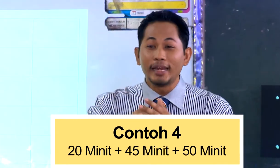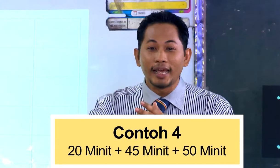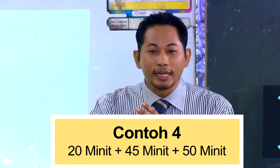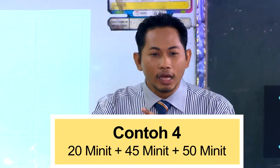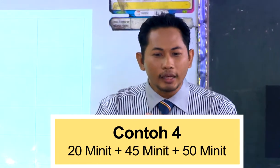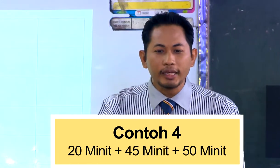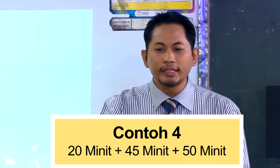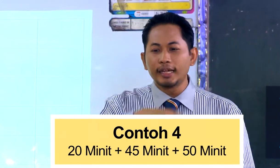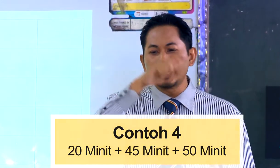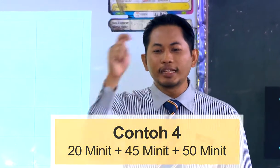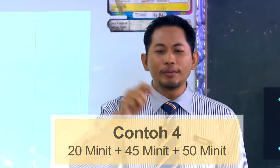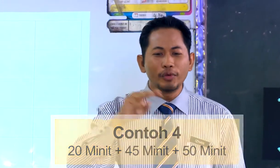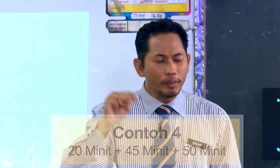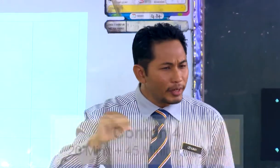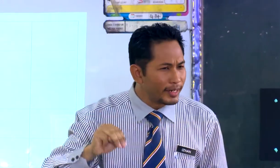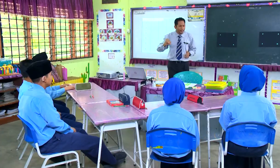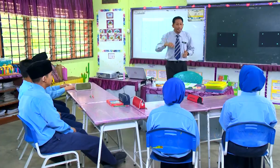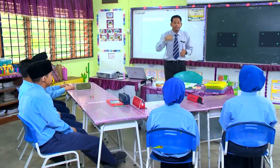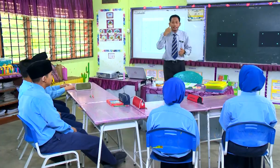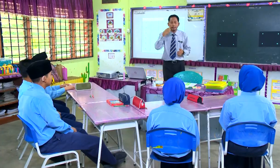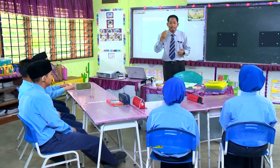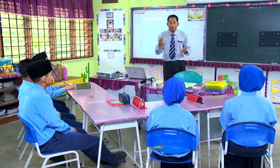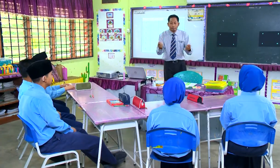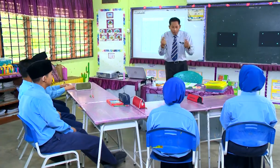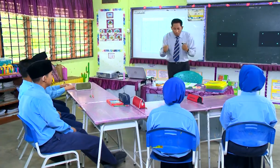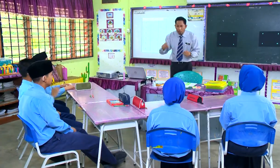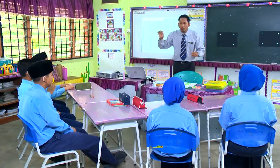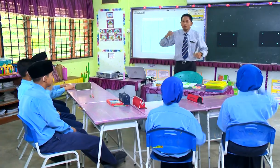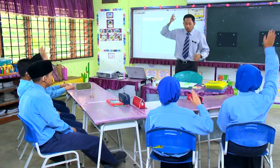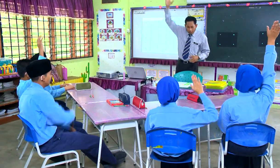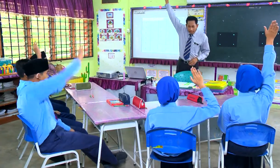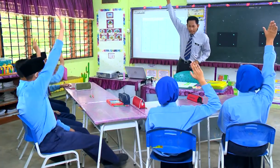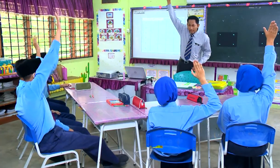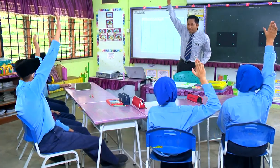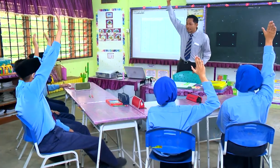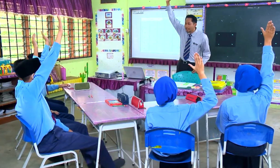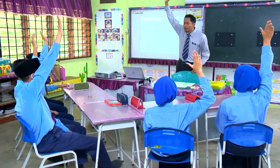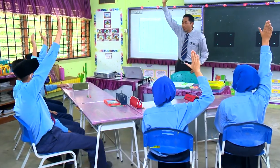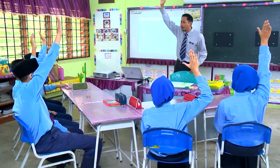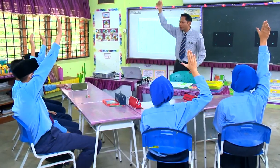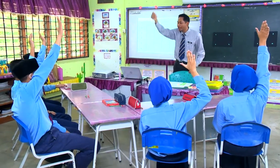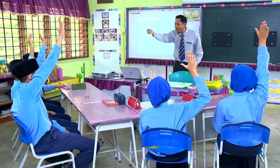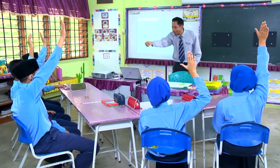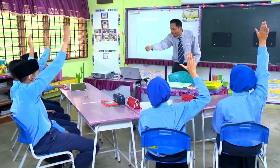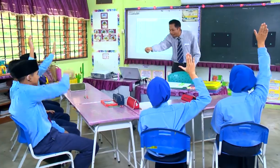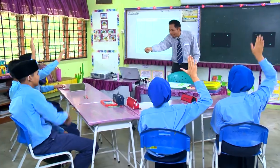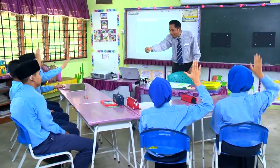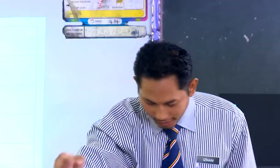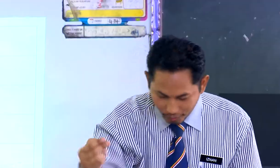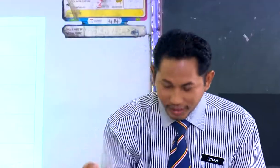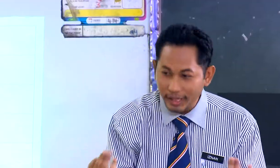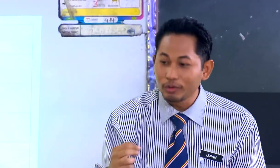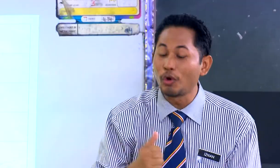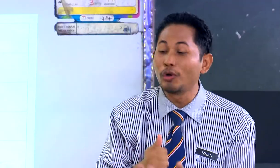minit. Okey, saya nak tanya murid-murid. Siapa yang mahu buat? Angkat tangan. Okey, Afiq. Ha, boleh tolong